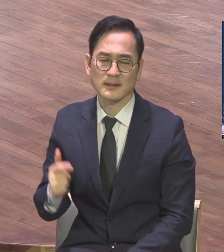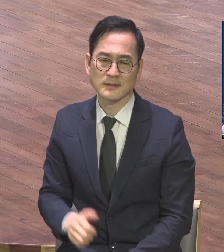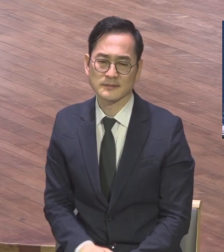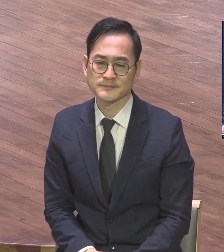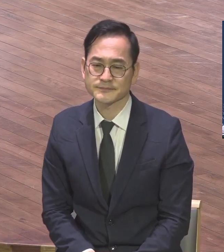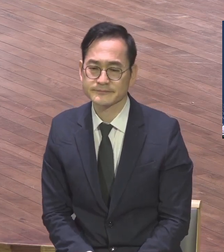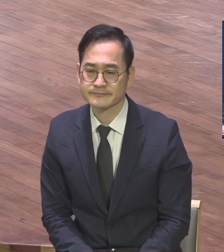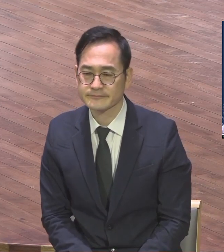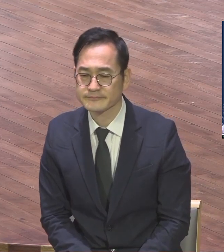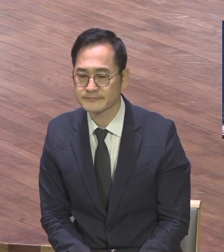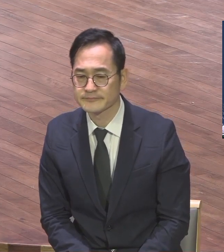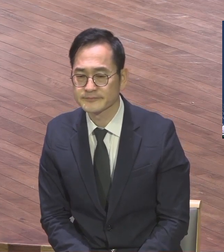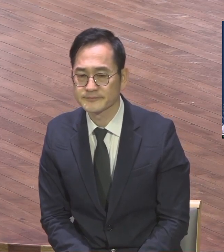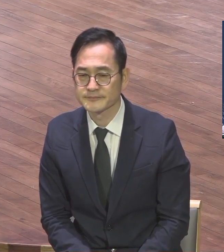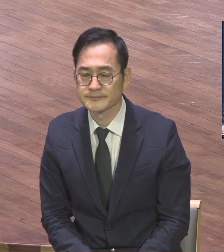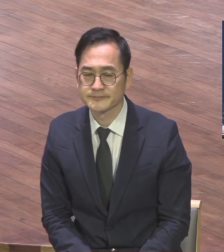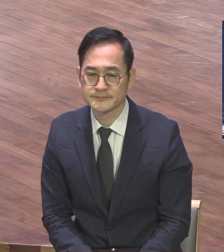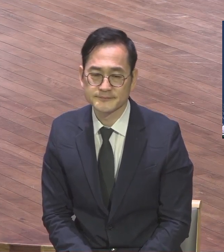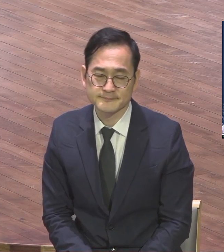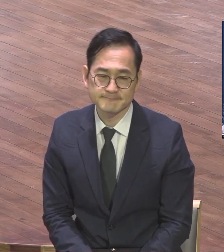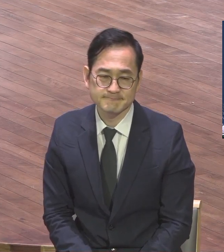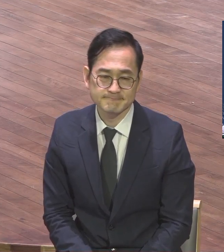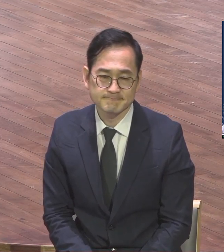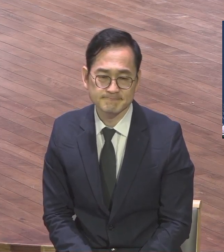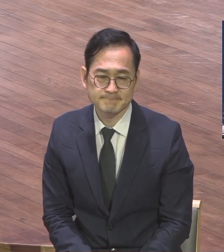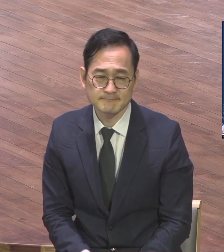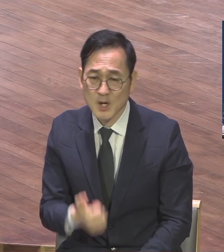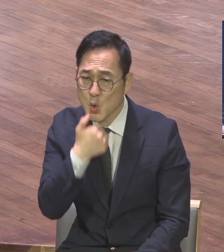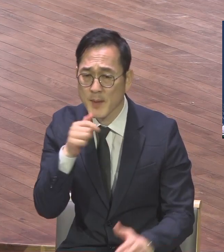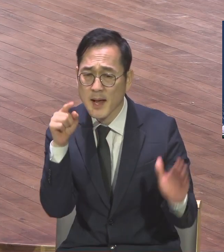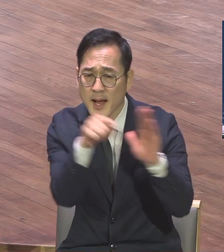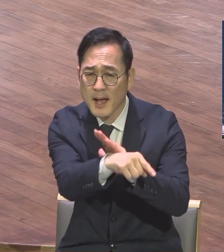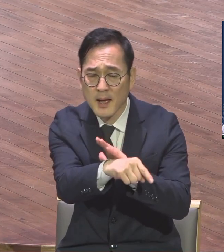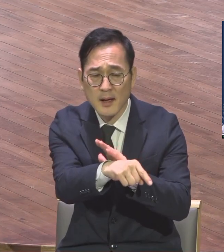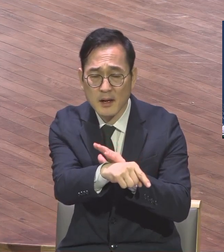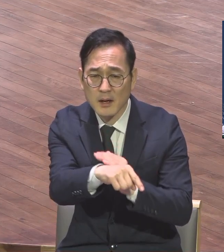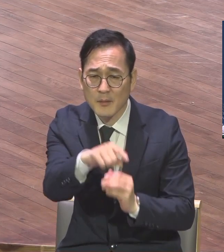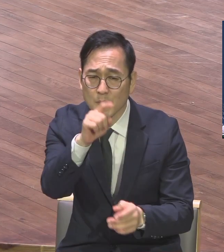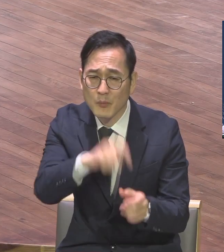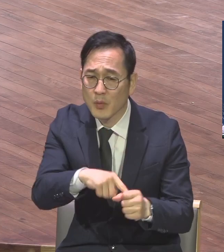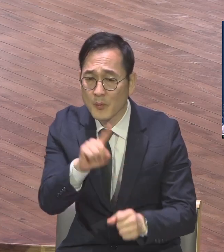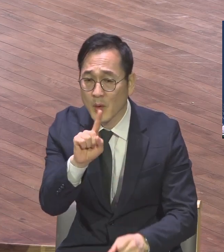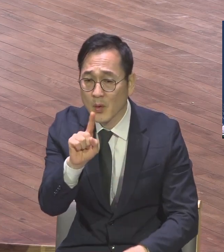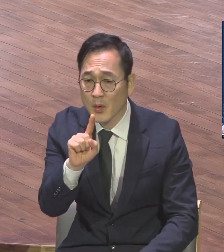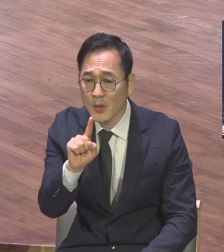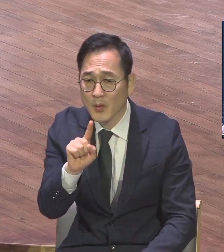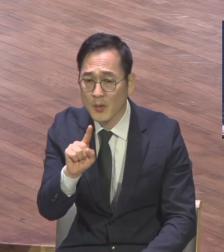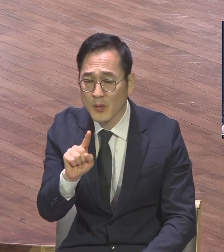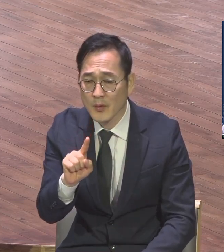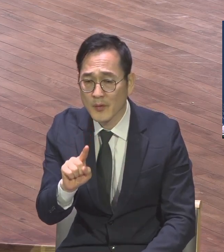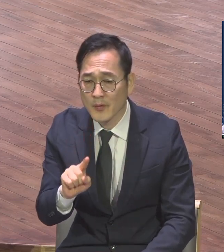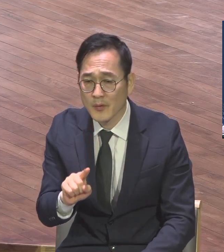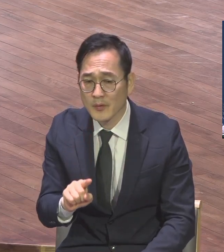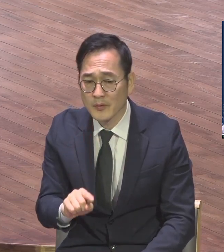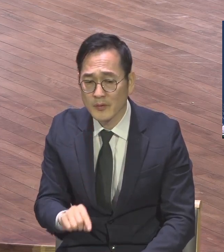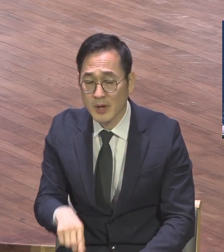아니었어요. 연구하러 유학 간 것도 아니었어요. 내가 로마도 보아야 하리라. 바울의